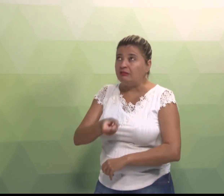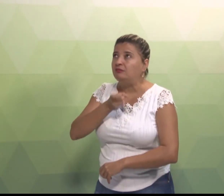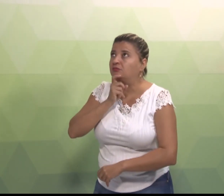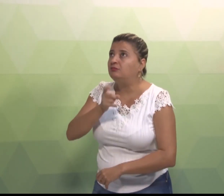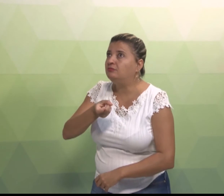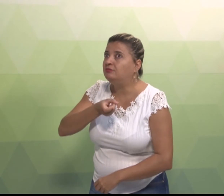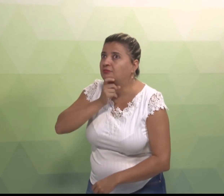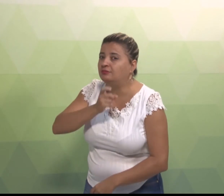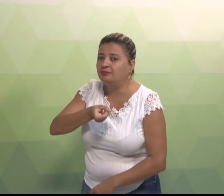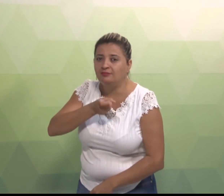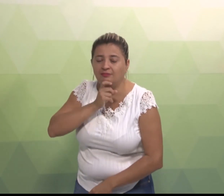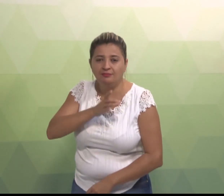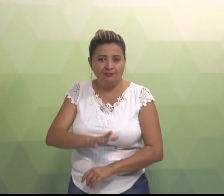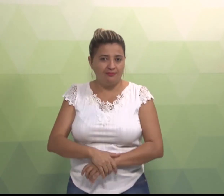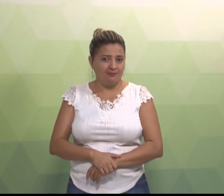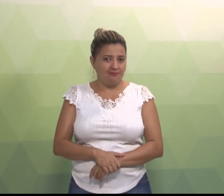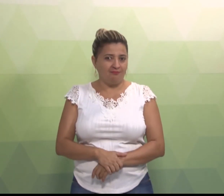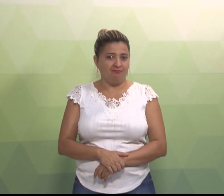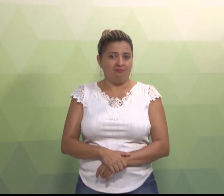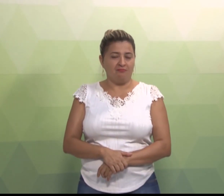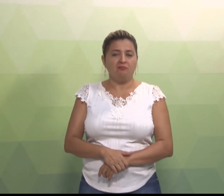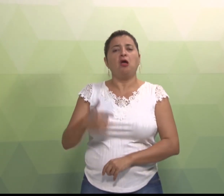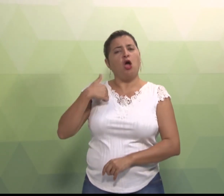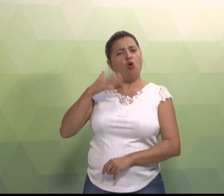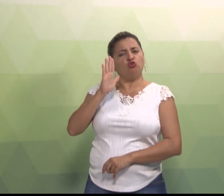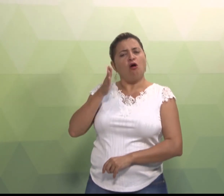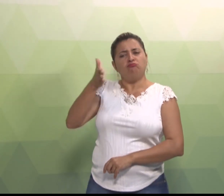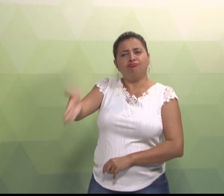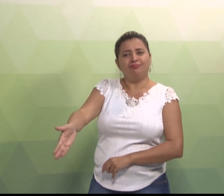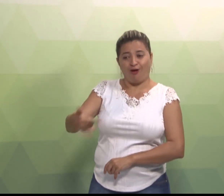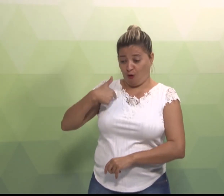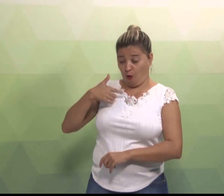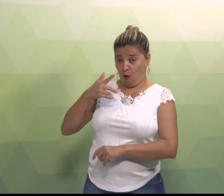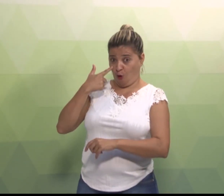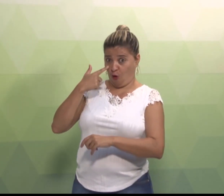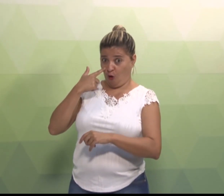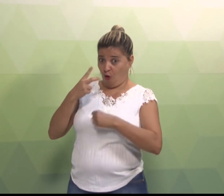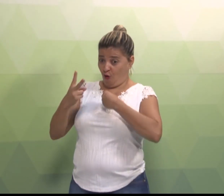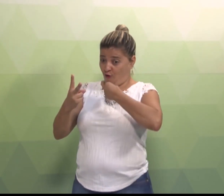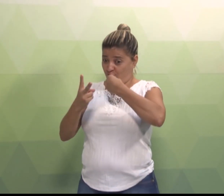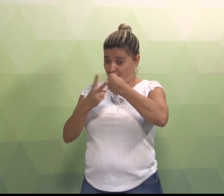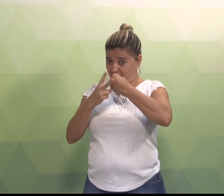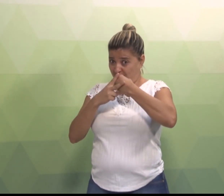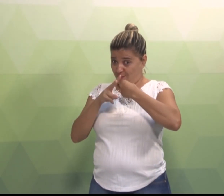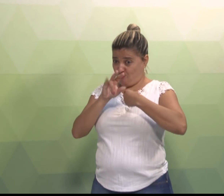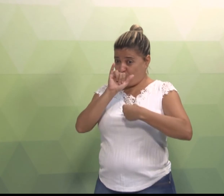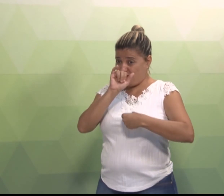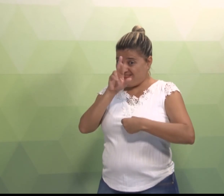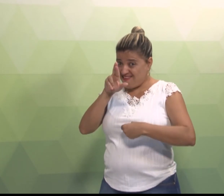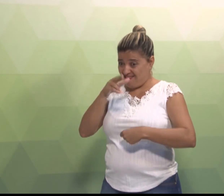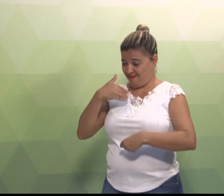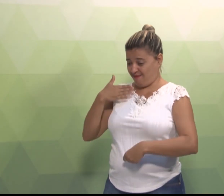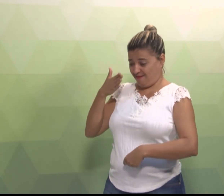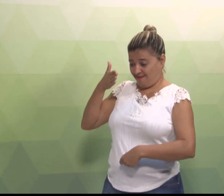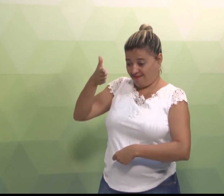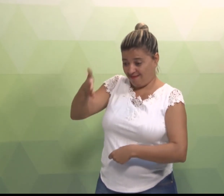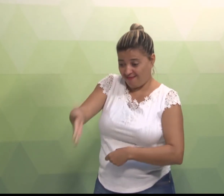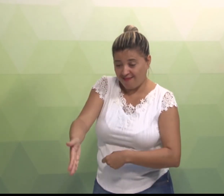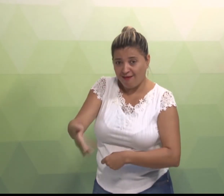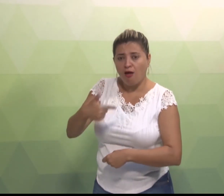Florianópolis, por exemplo, é muito frio. E eu já fui. Olhem aqui no verbo ir. Eu